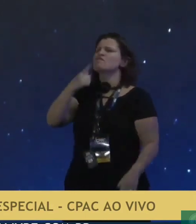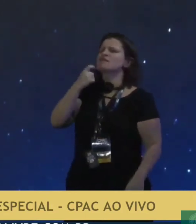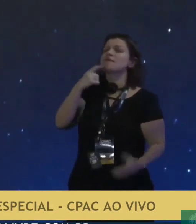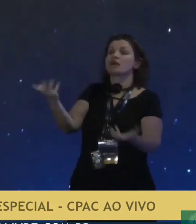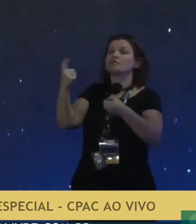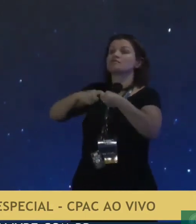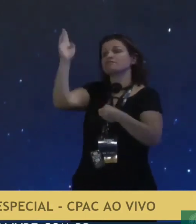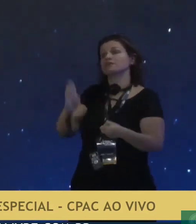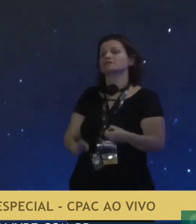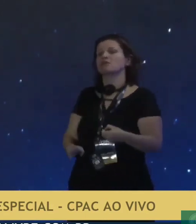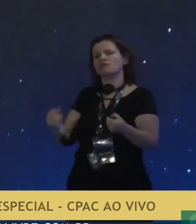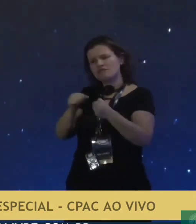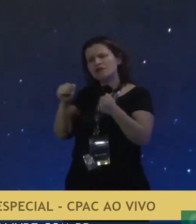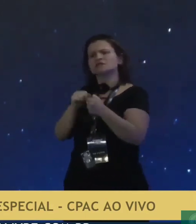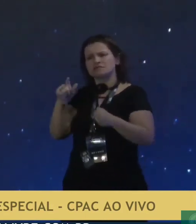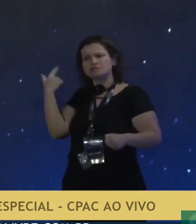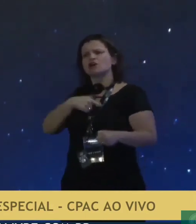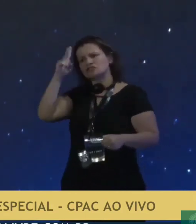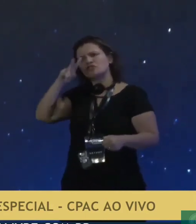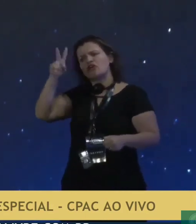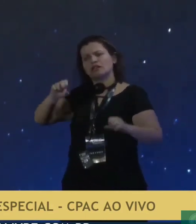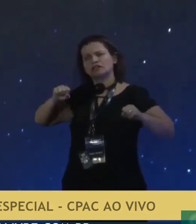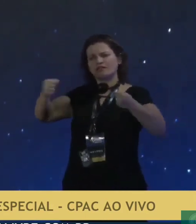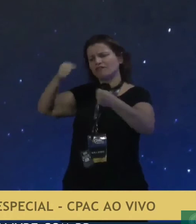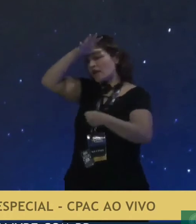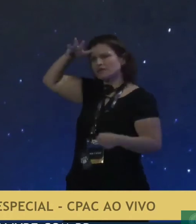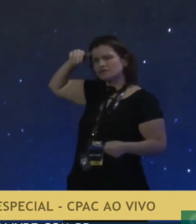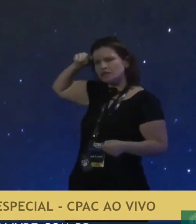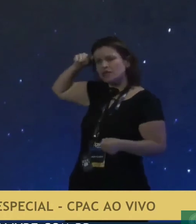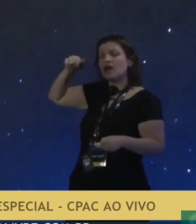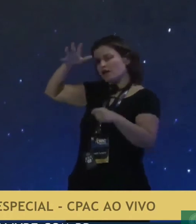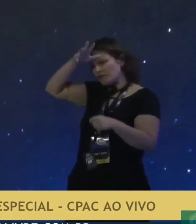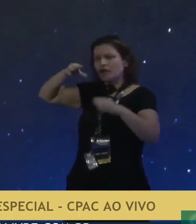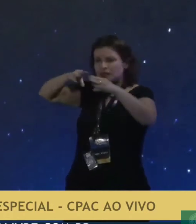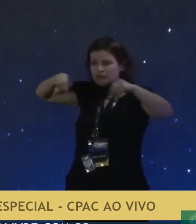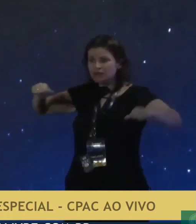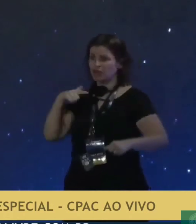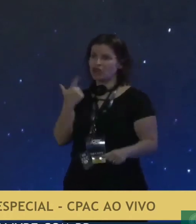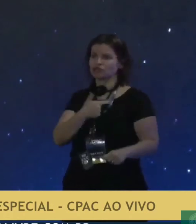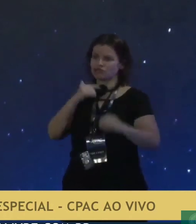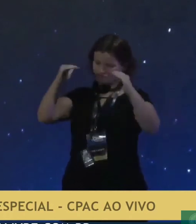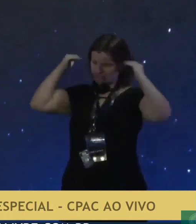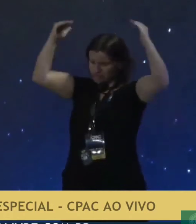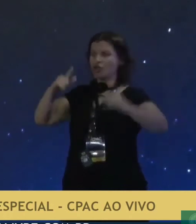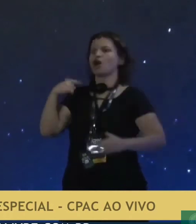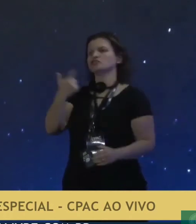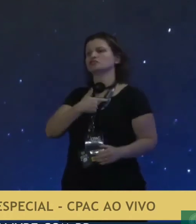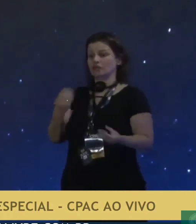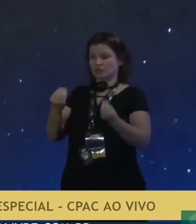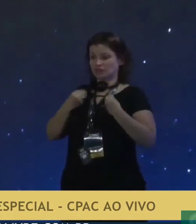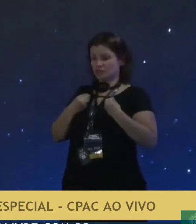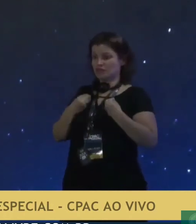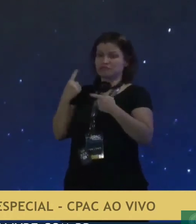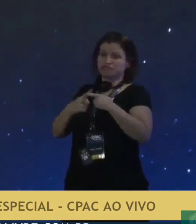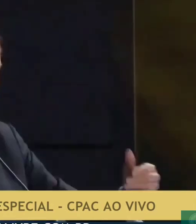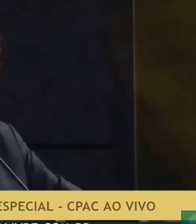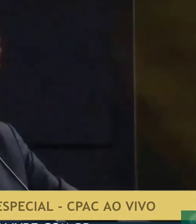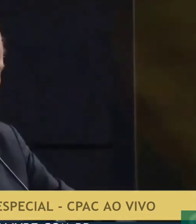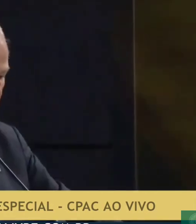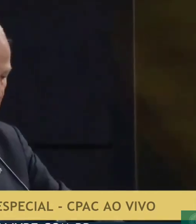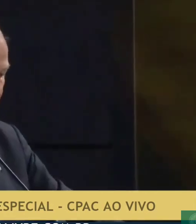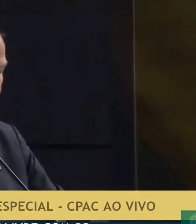volta. Façamos novamente a nossa história defendendo a nossa Amazônia. A Amazônia é um território nosso. A soberania é nossa, nos foi dada pela Divina Providência. É a joia